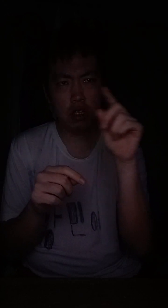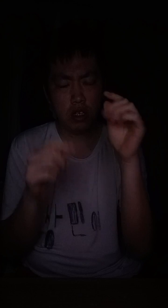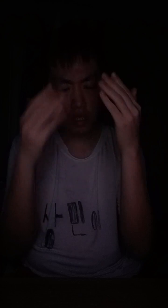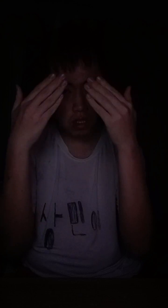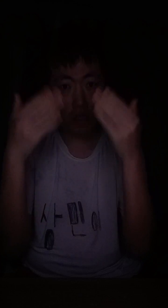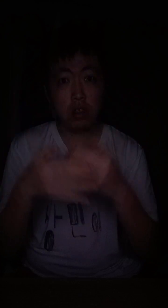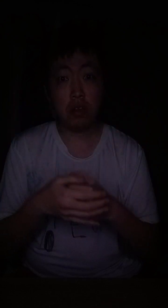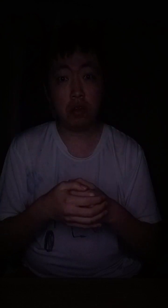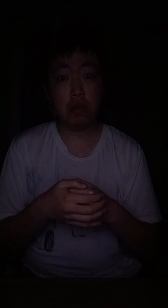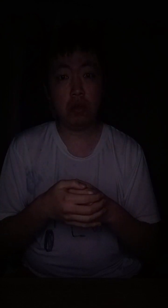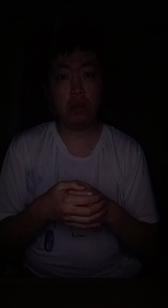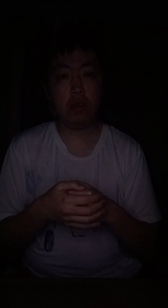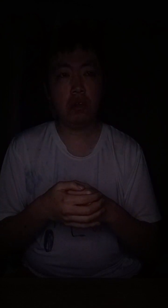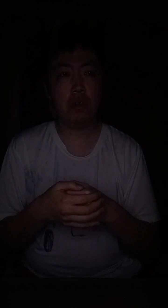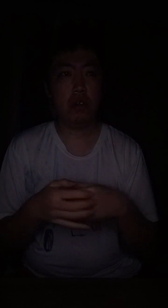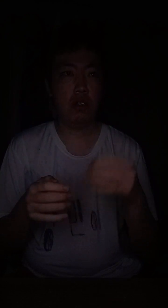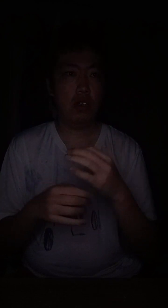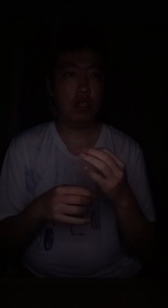있습니다. 여기 렌즈가 있어요, 하나 더?